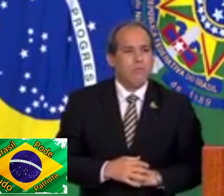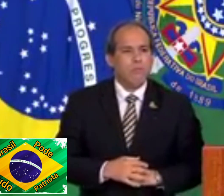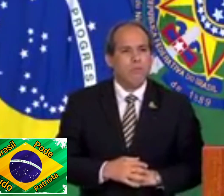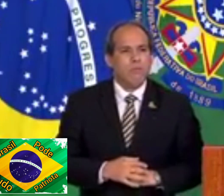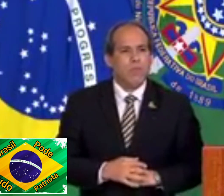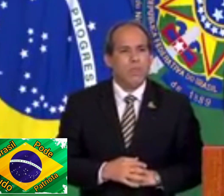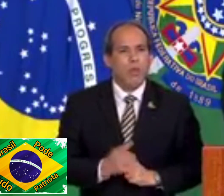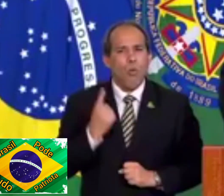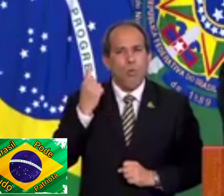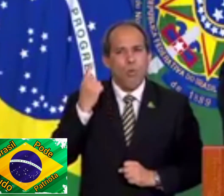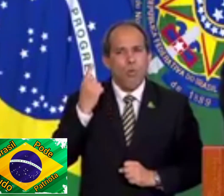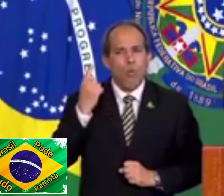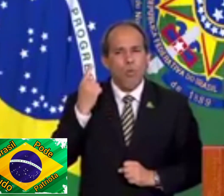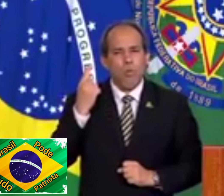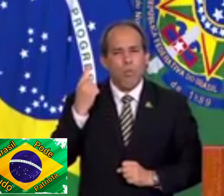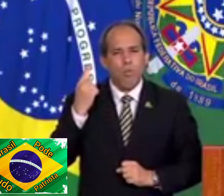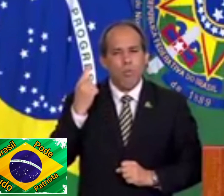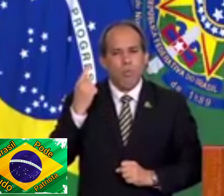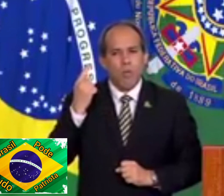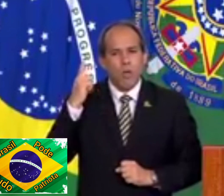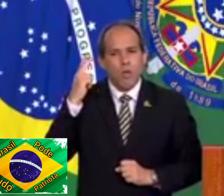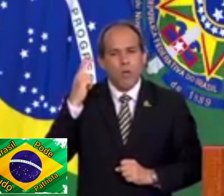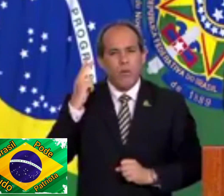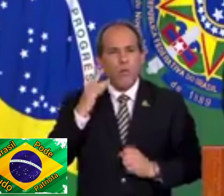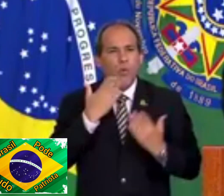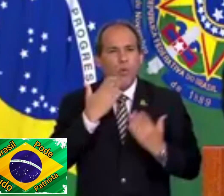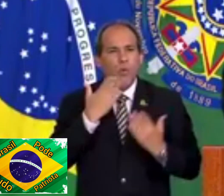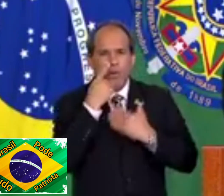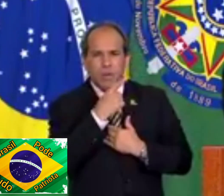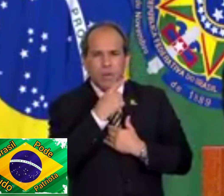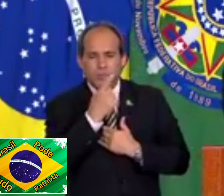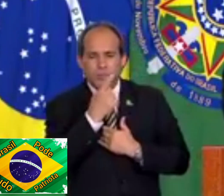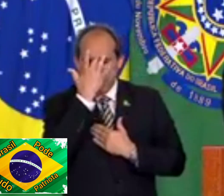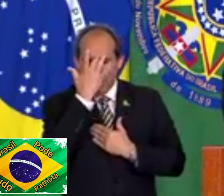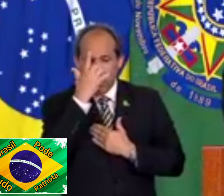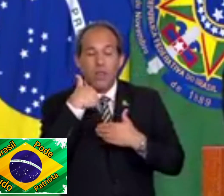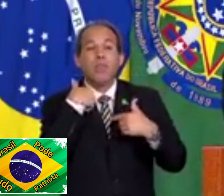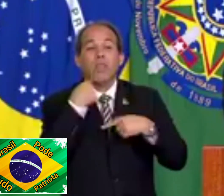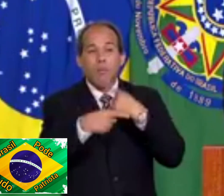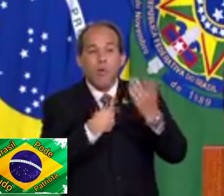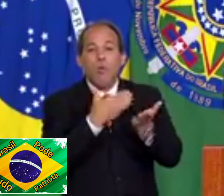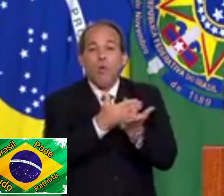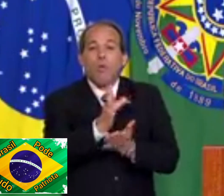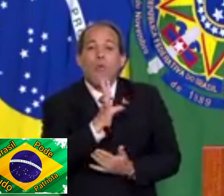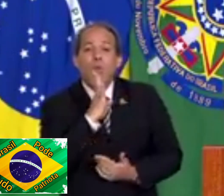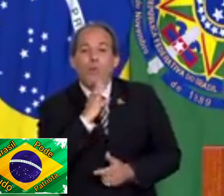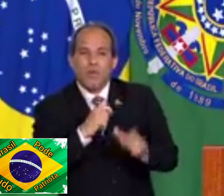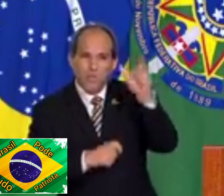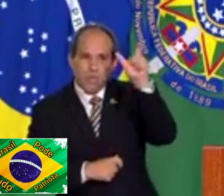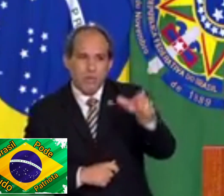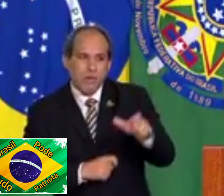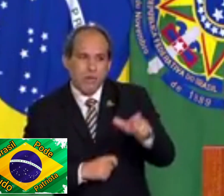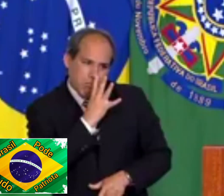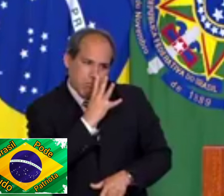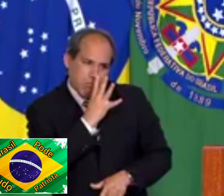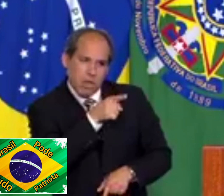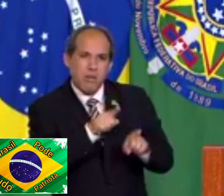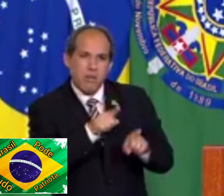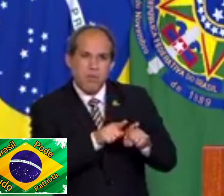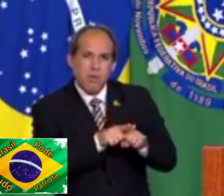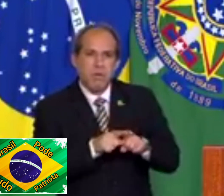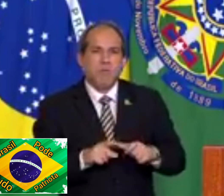E uma das passagens mais importantes com ele, eu comecei a conhecê-lo, comecei a admirá-lo,